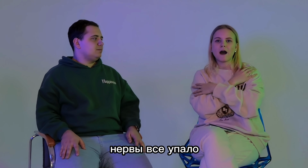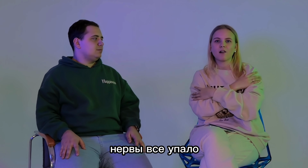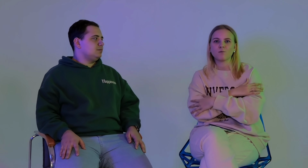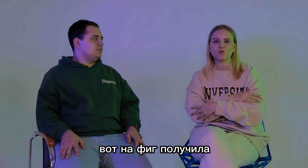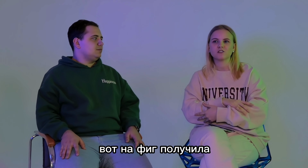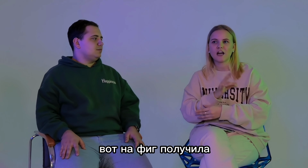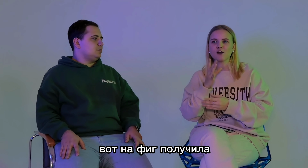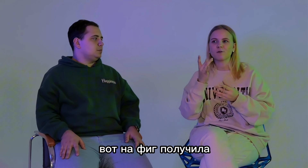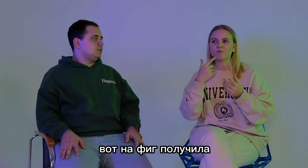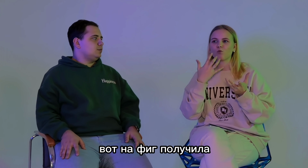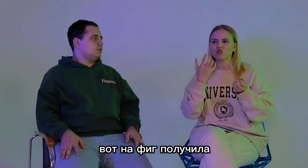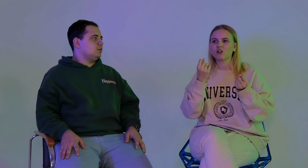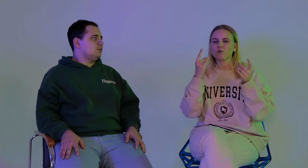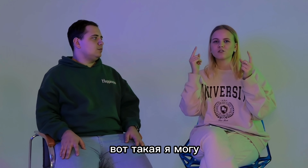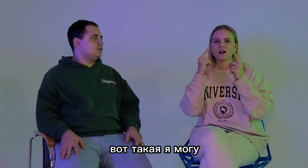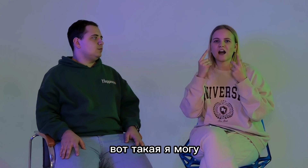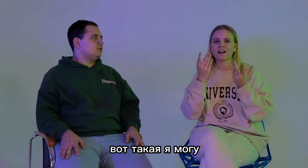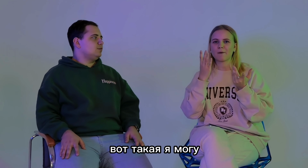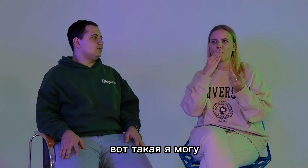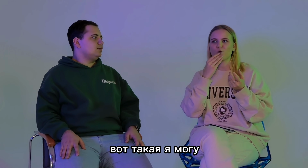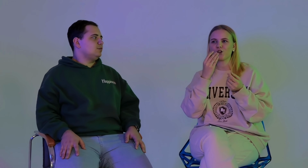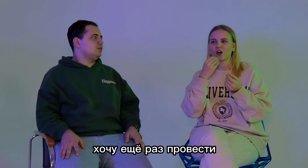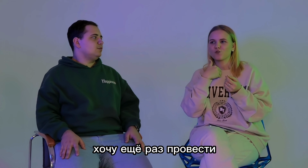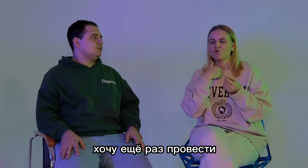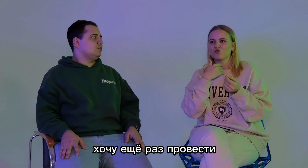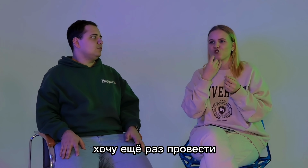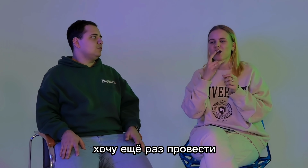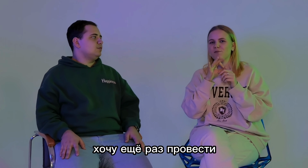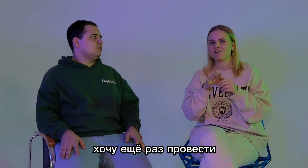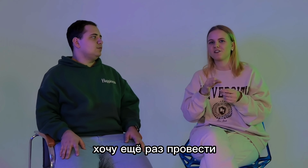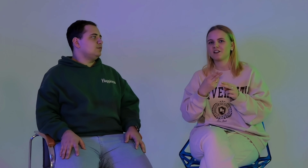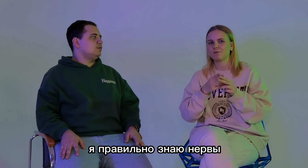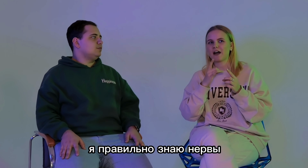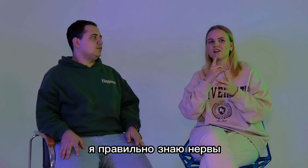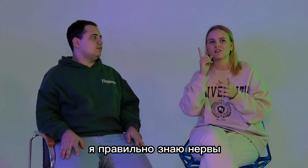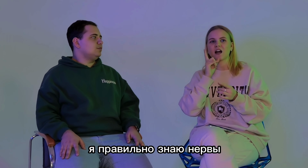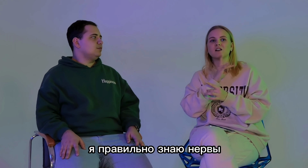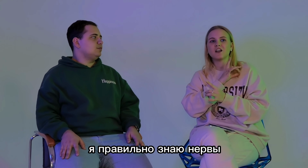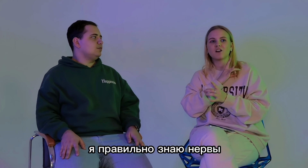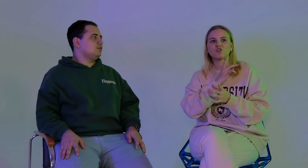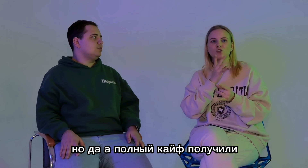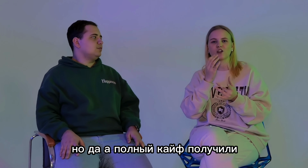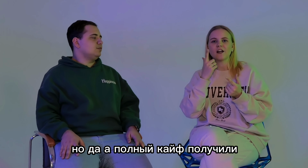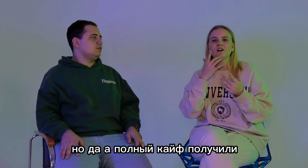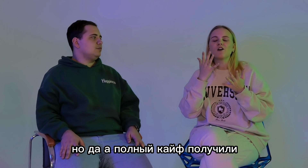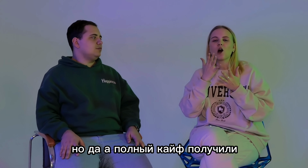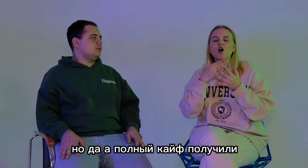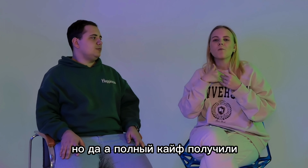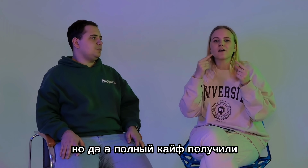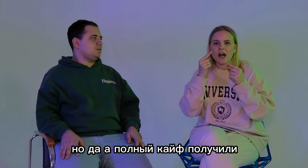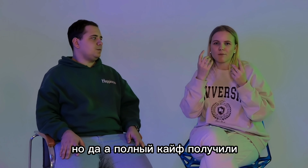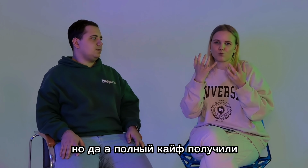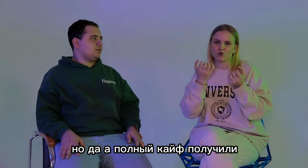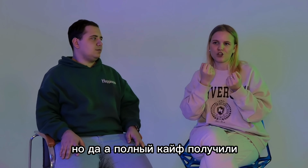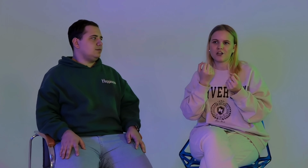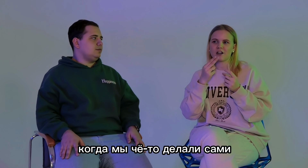упало, вот, знаете, получилось вот такая, я могу, хочу еще раз победить это, правда, да, нервы, но, знаете, в каком мы кайф получили, когда